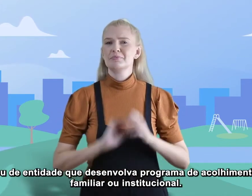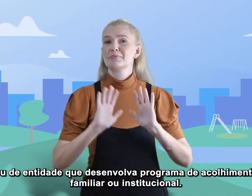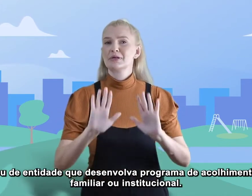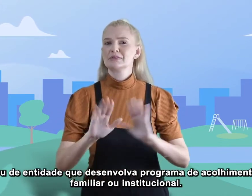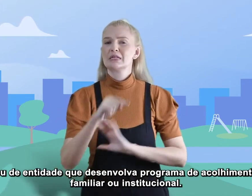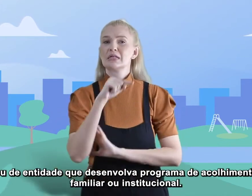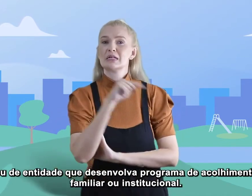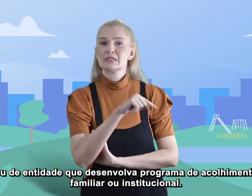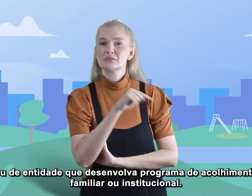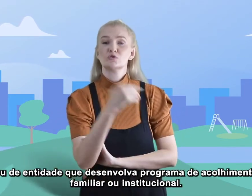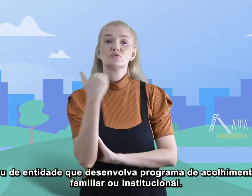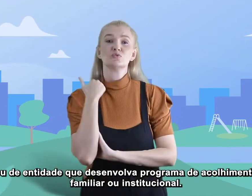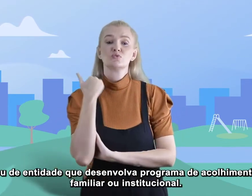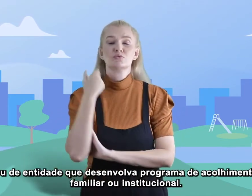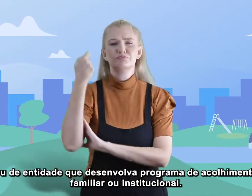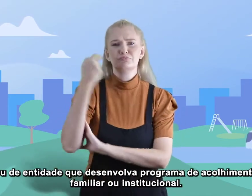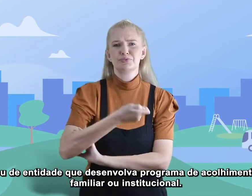acolhimento familiar ou institucional.